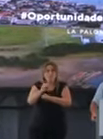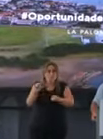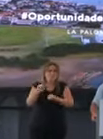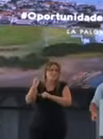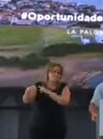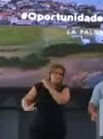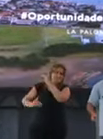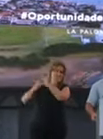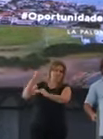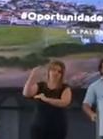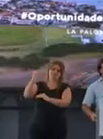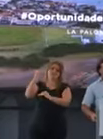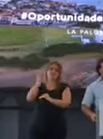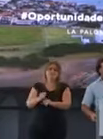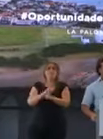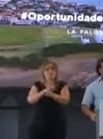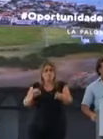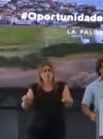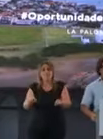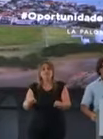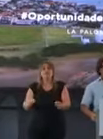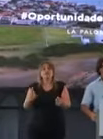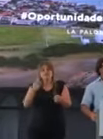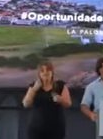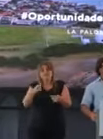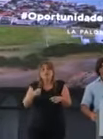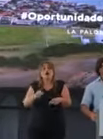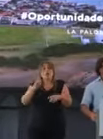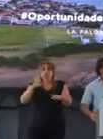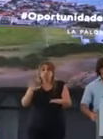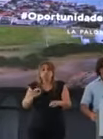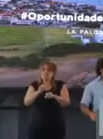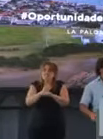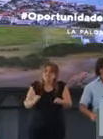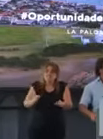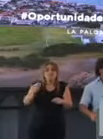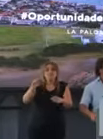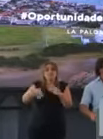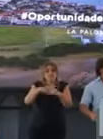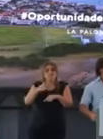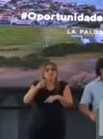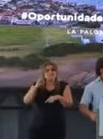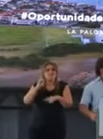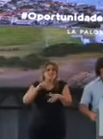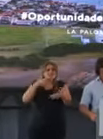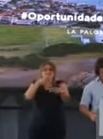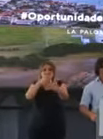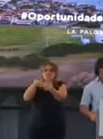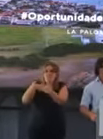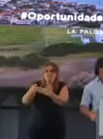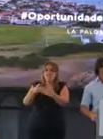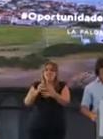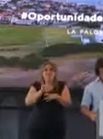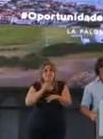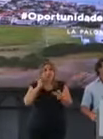Que es la capacidad de la inteligencia de estar cerca de los cambios.